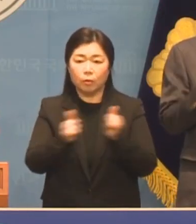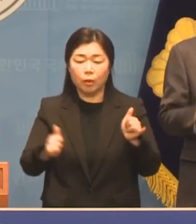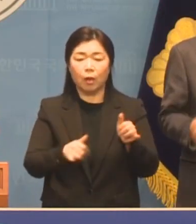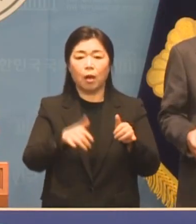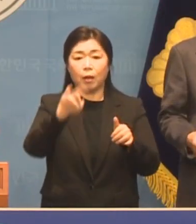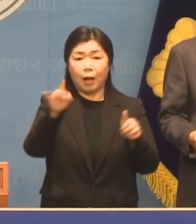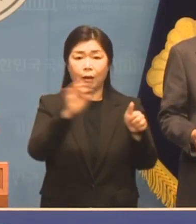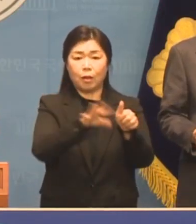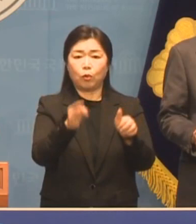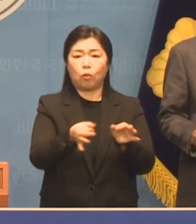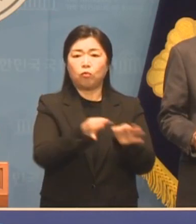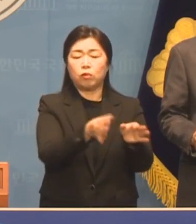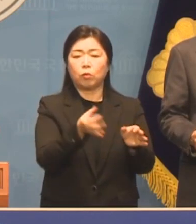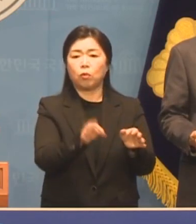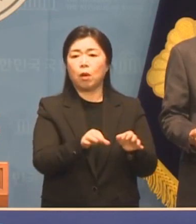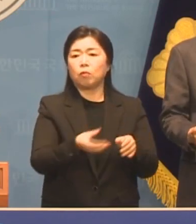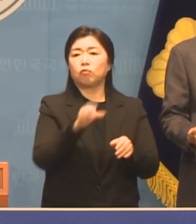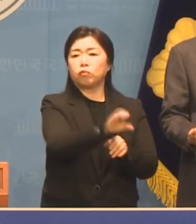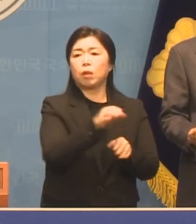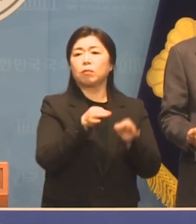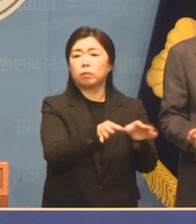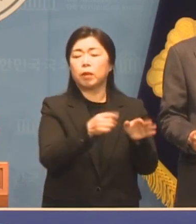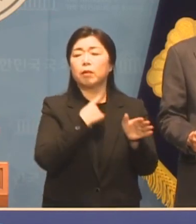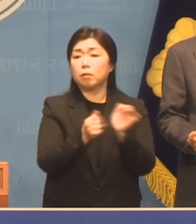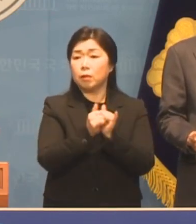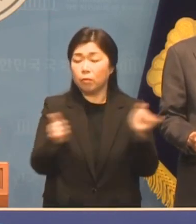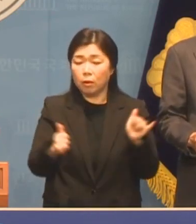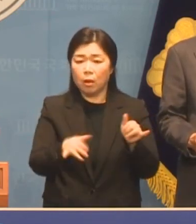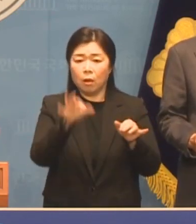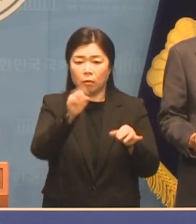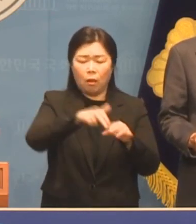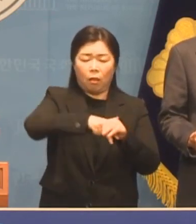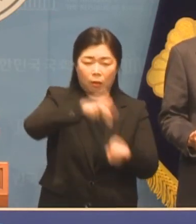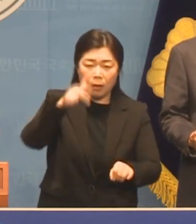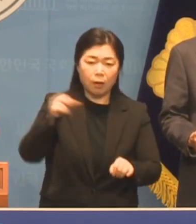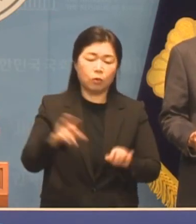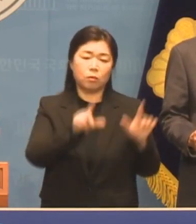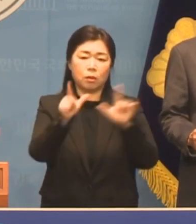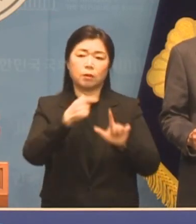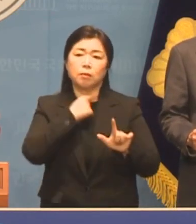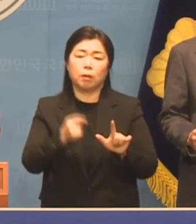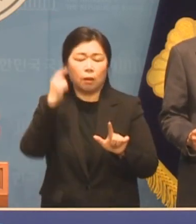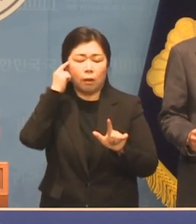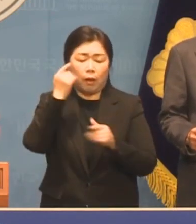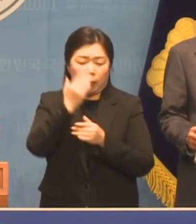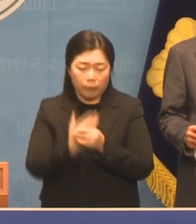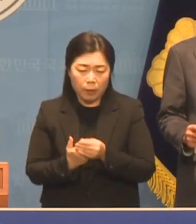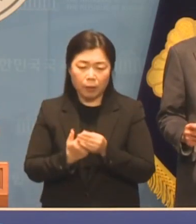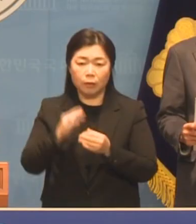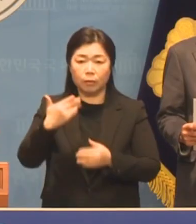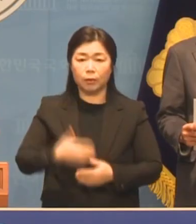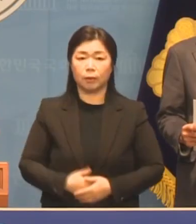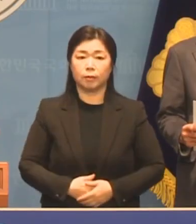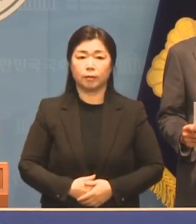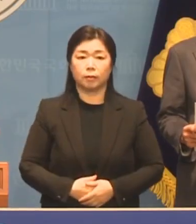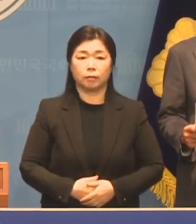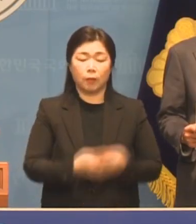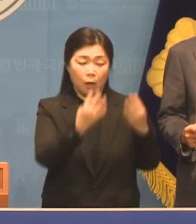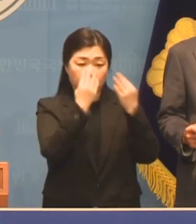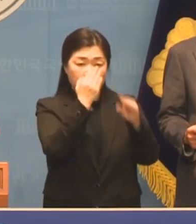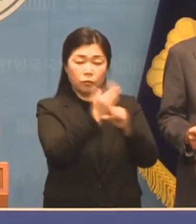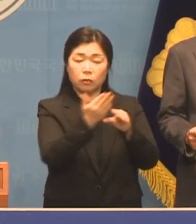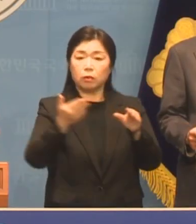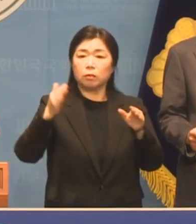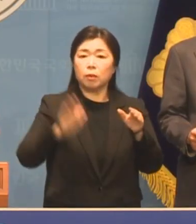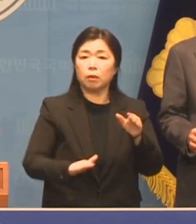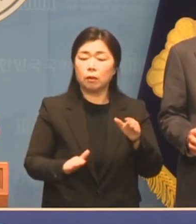투자한 사람들은 돈도 잃고 살고자 하는 의욕도 잃었습니다. 강창구는 수감 중인